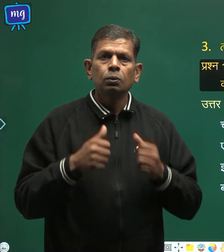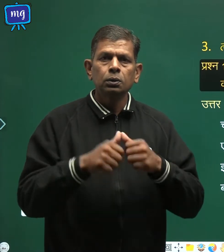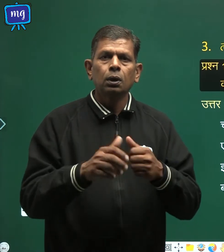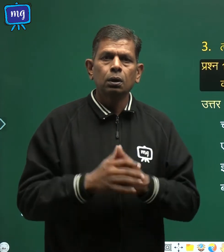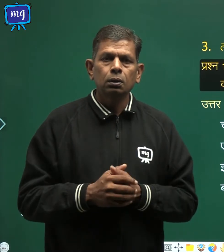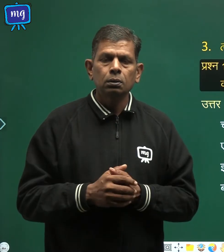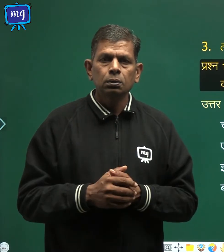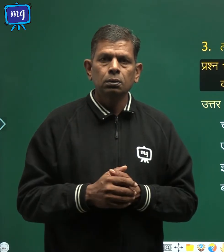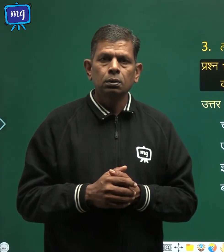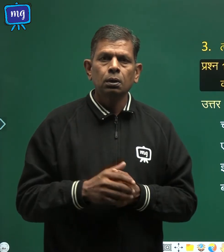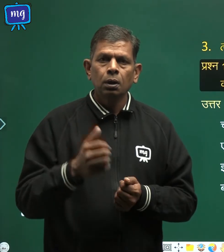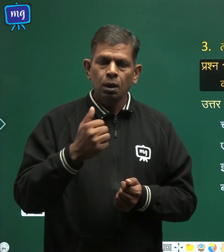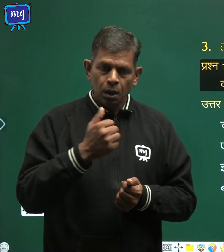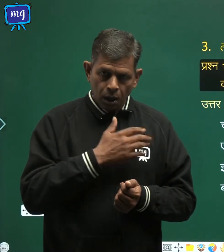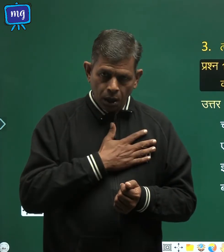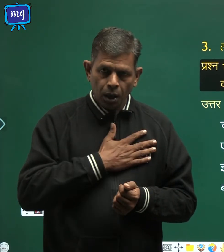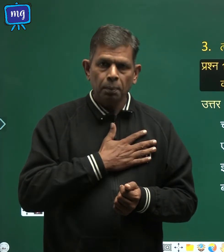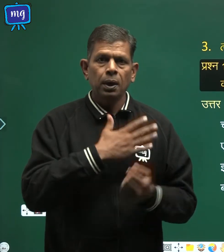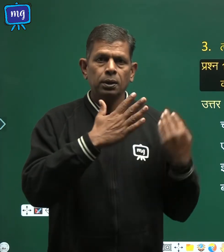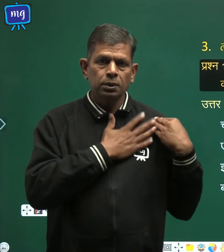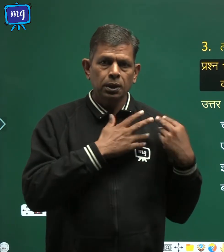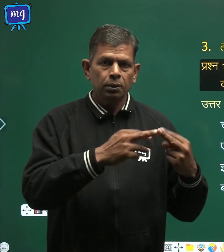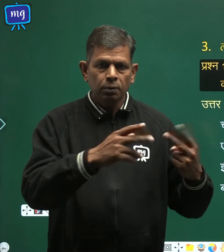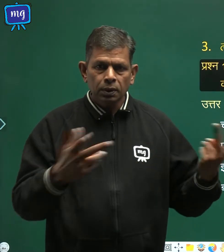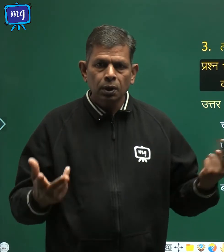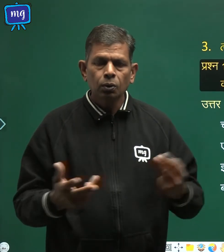उत्तर, हमें जैव विविधता को